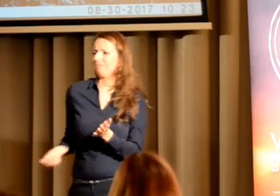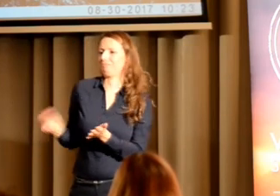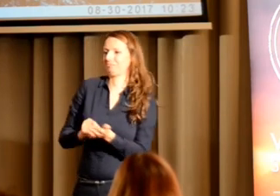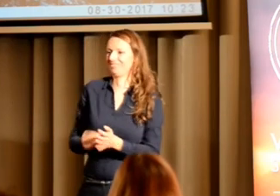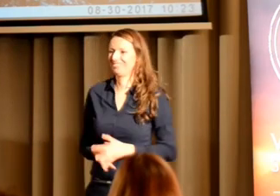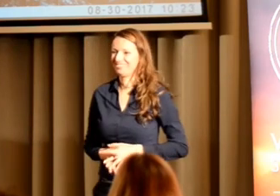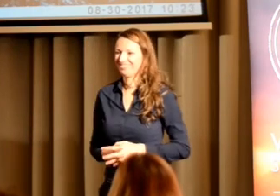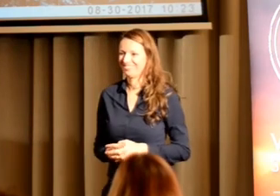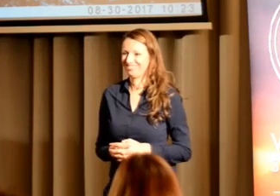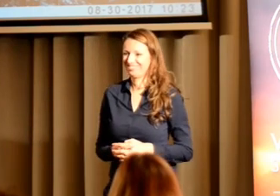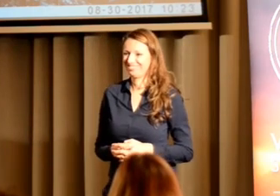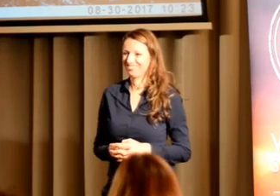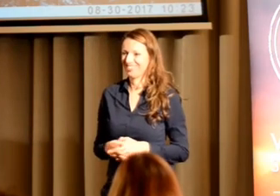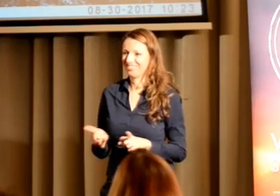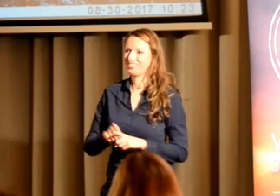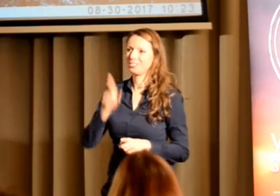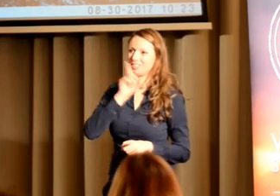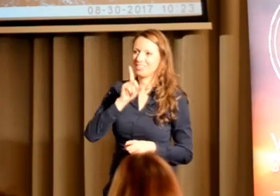I też.